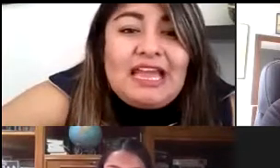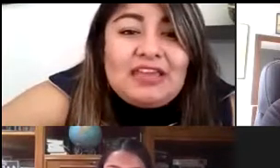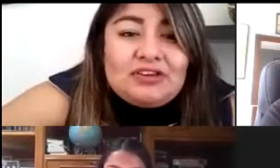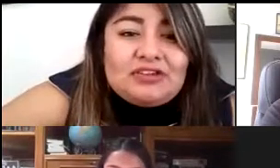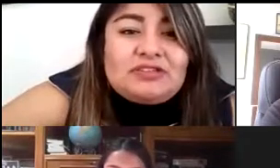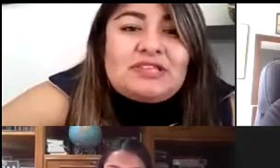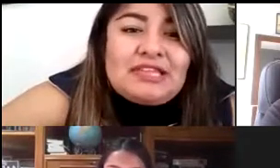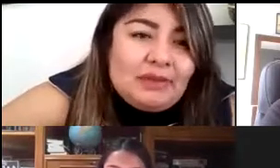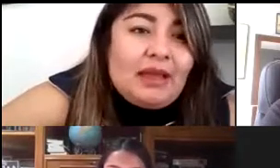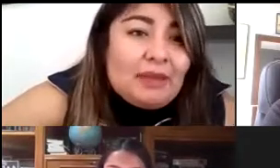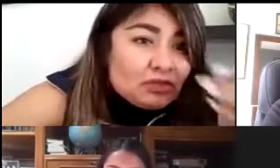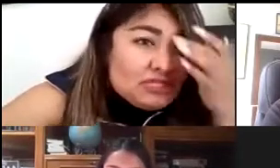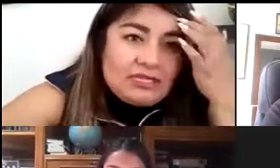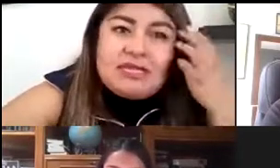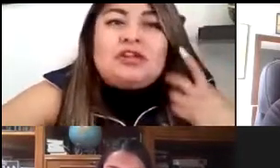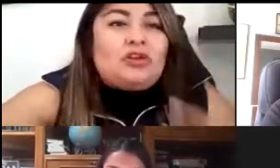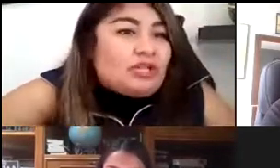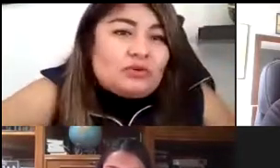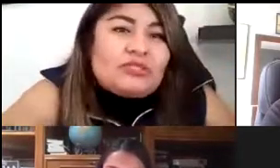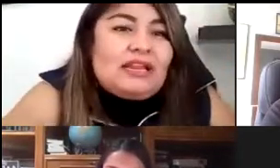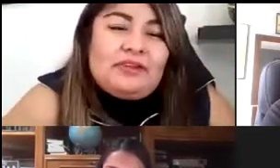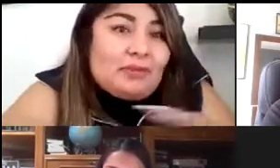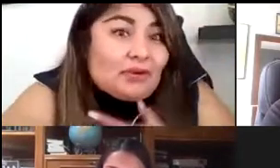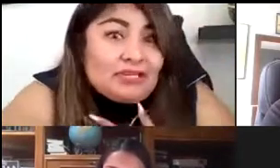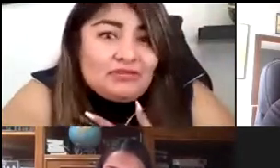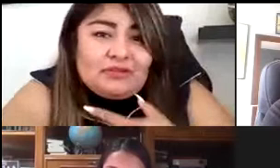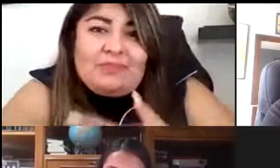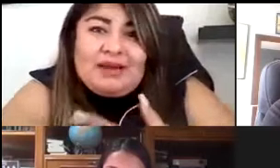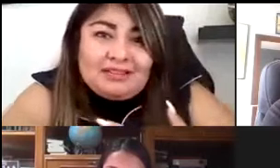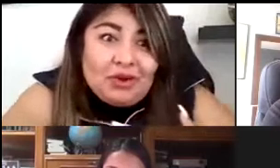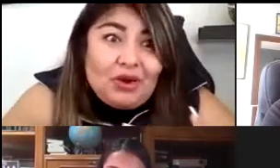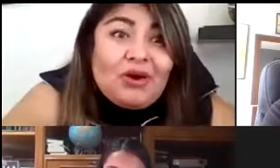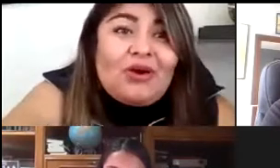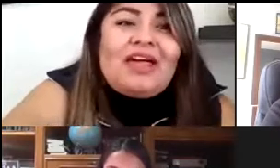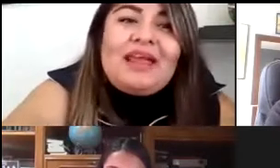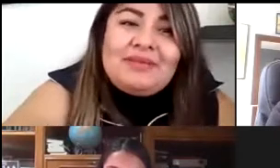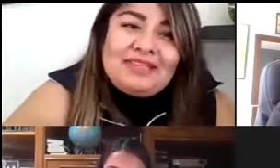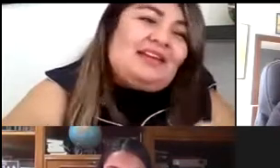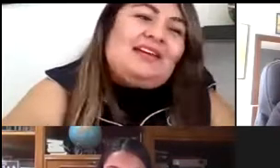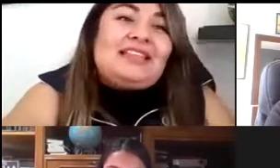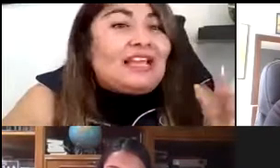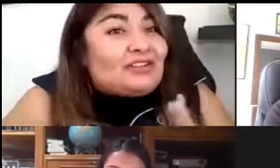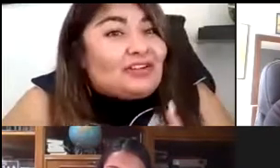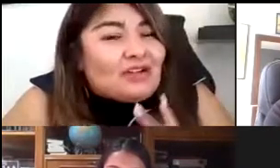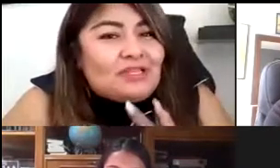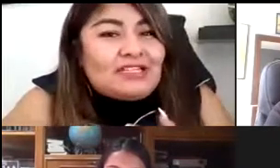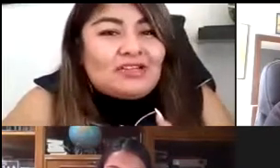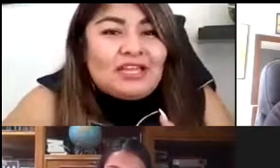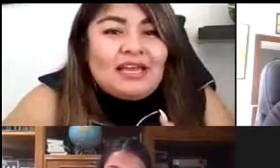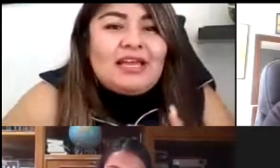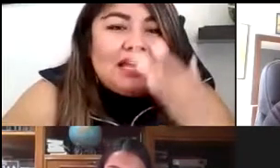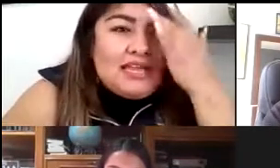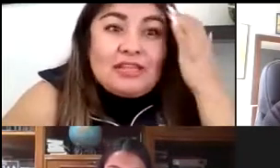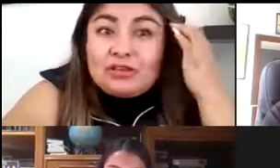entonces ellos te dan la firma, pero si no te gusta la firma, porque es tu firma para toda la vida dentro de la comunidad